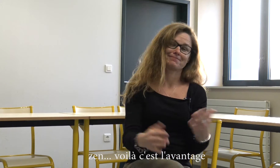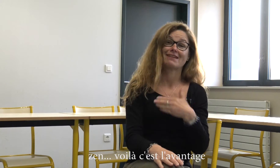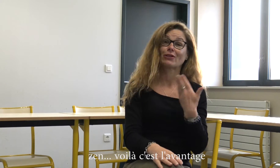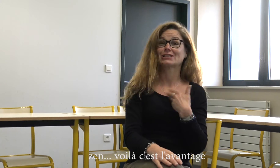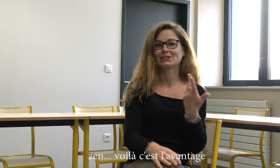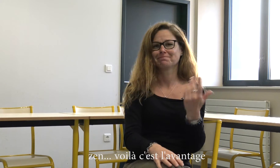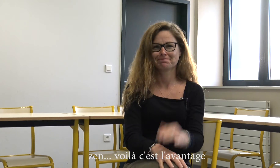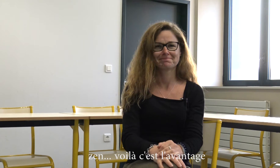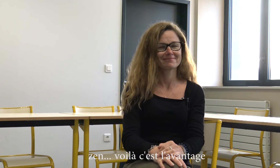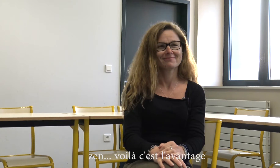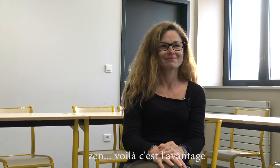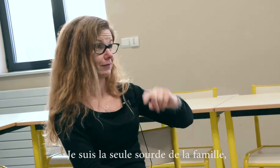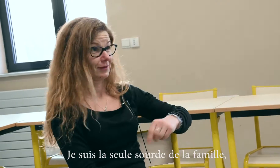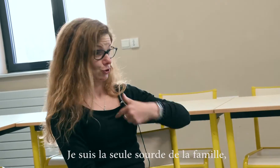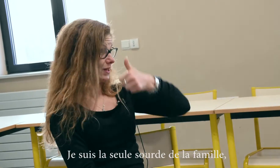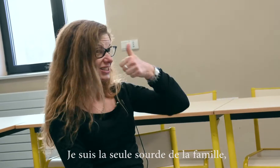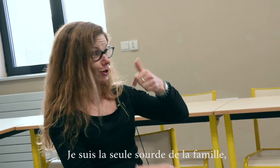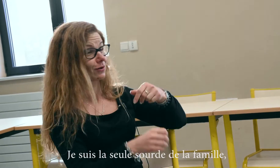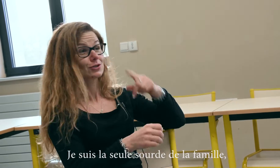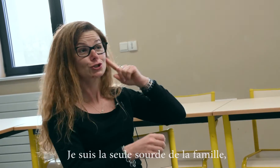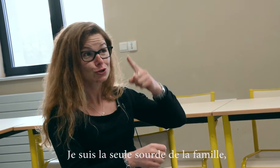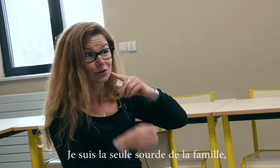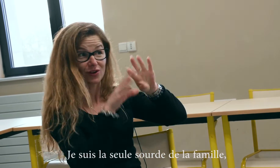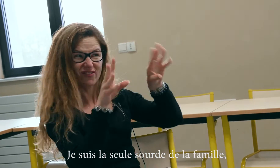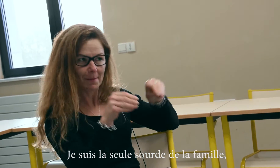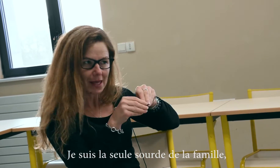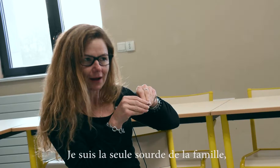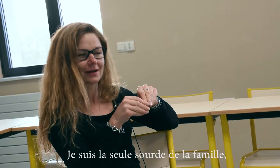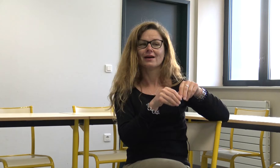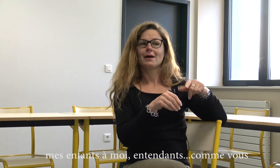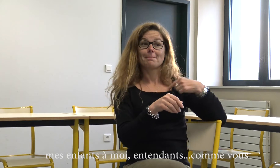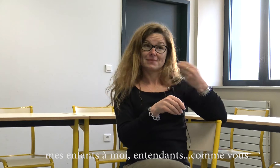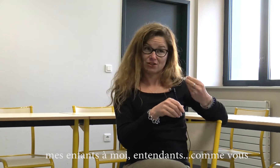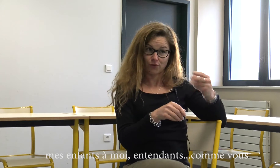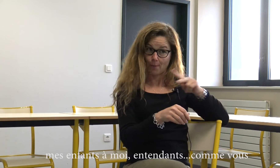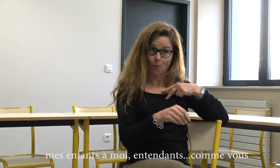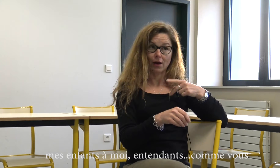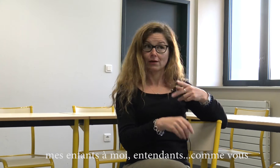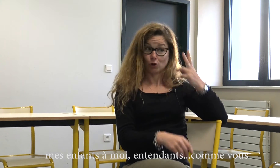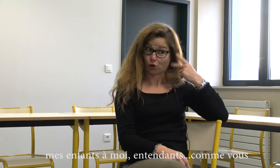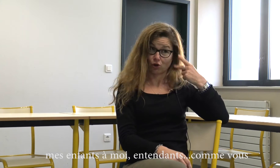Quel avantage. Je la sens. Surtout la famille. Mes enfants, moi, en tant